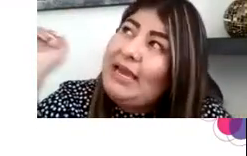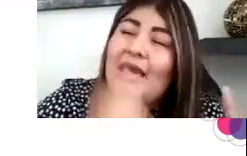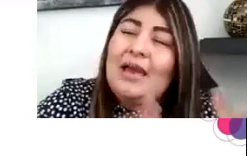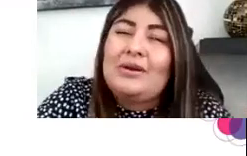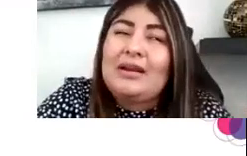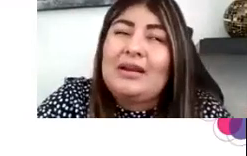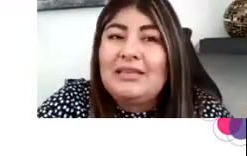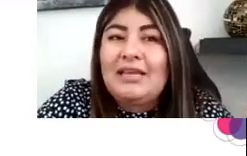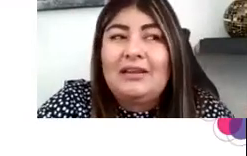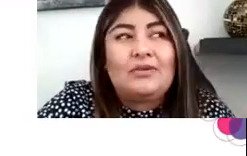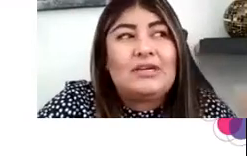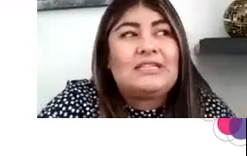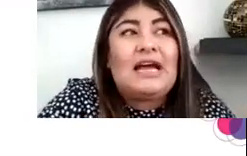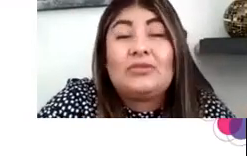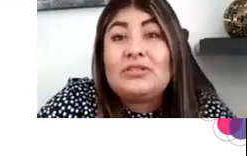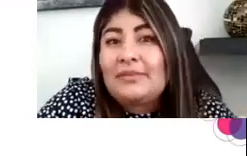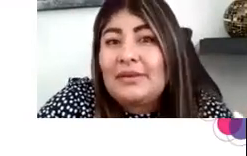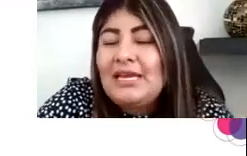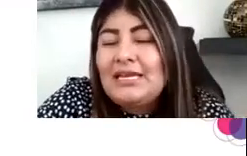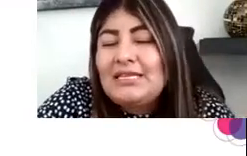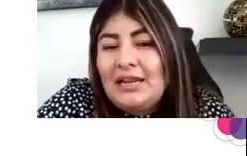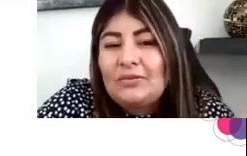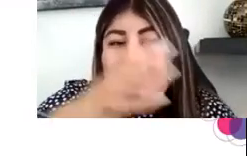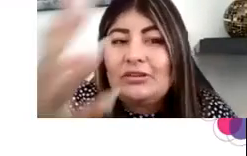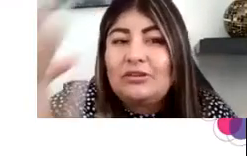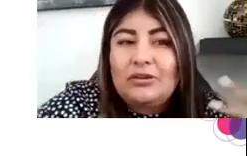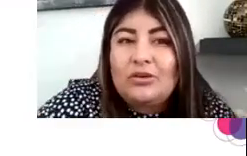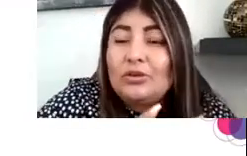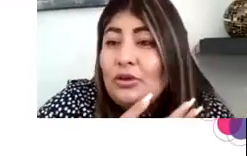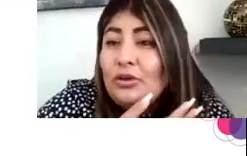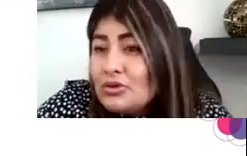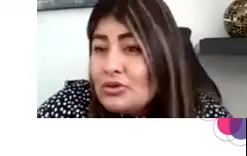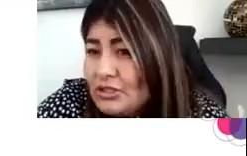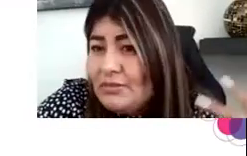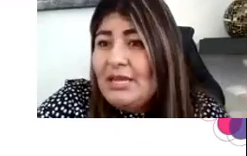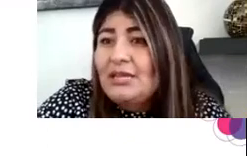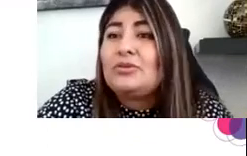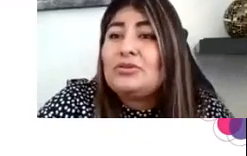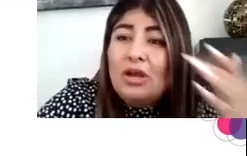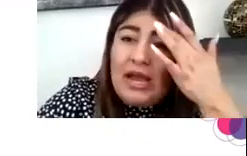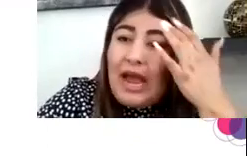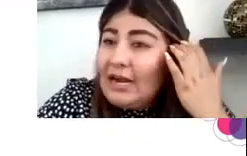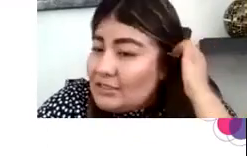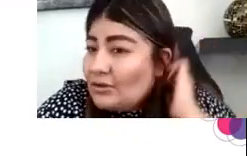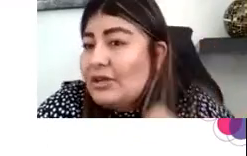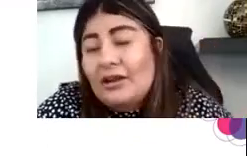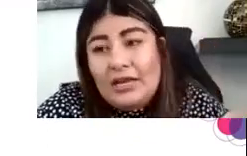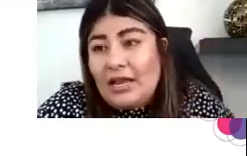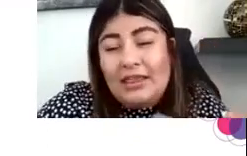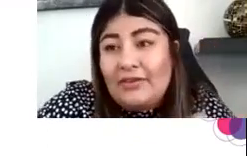pero realmente no sabe si el alumno está tomando como todos los conocimientos al resto, a